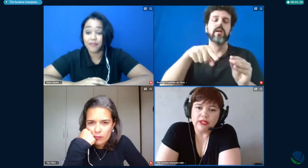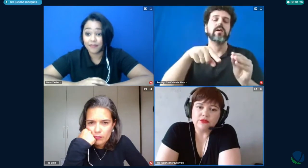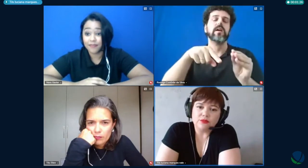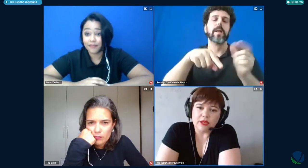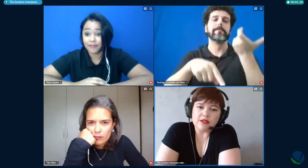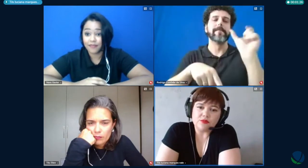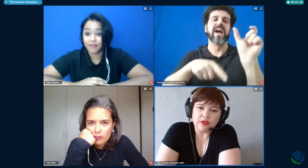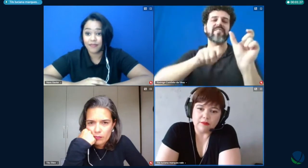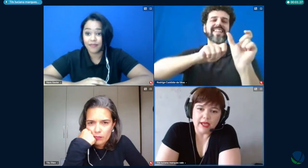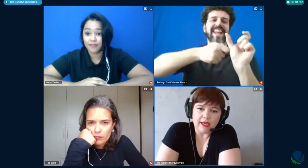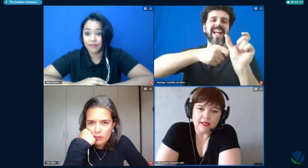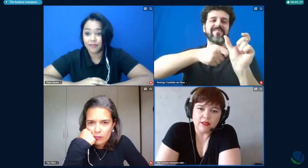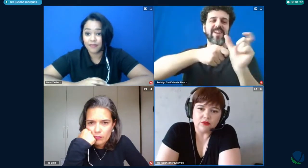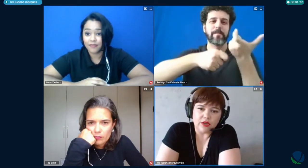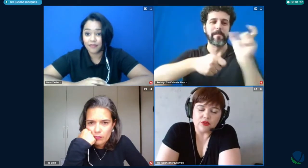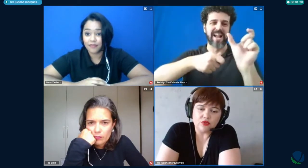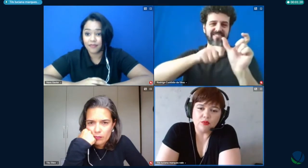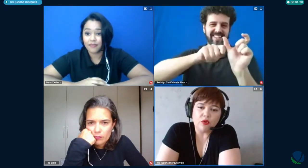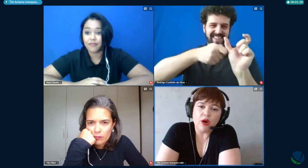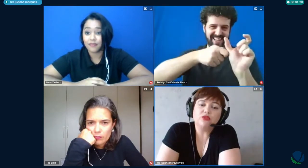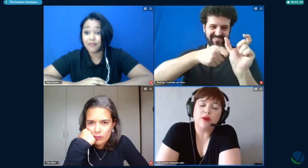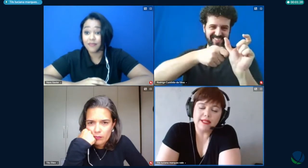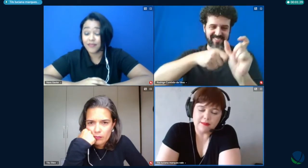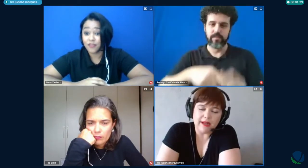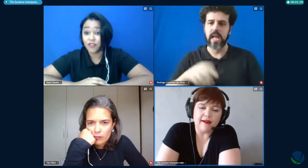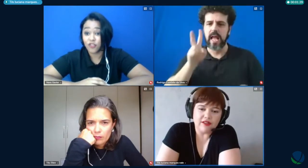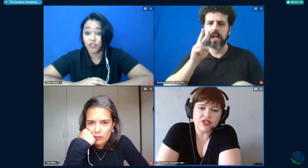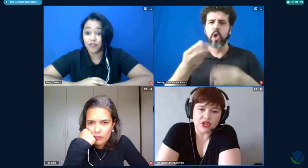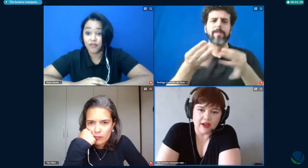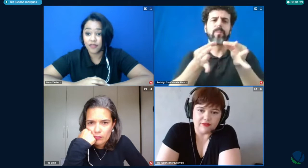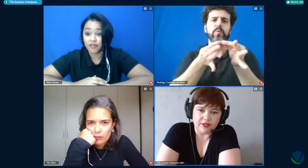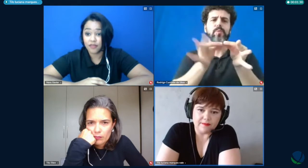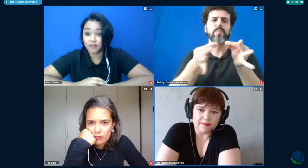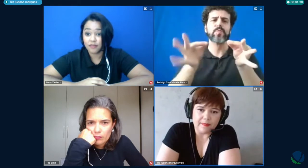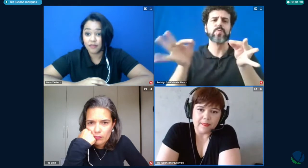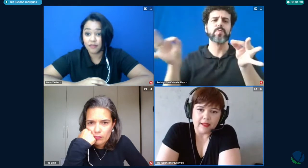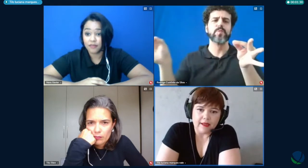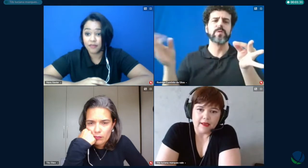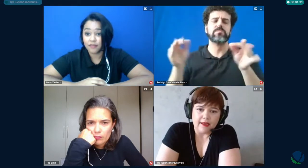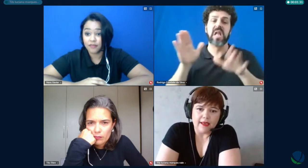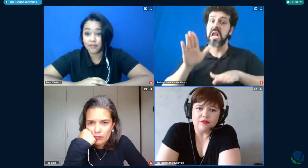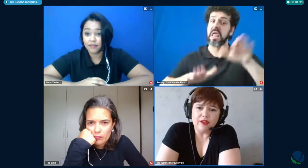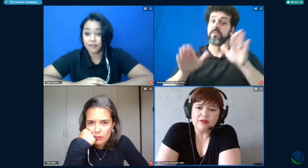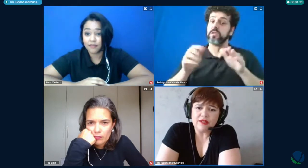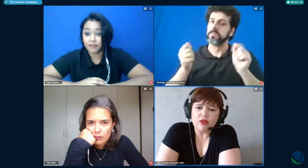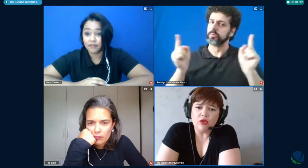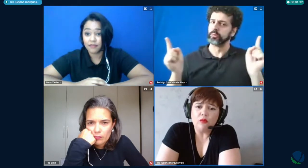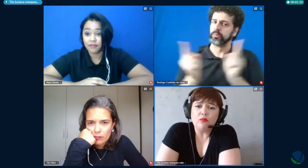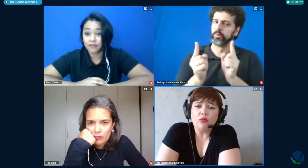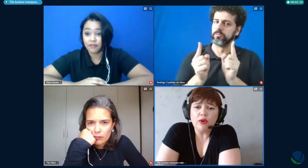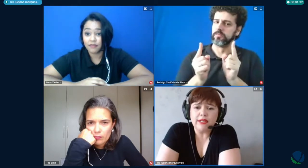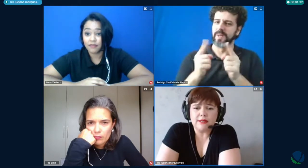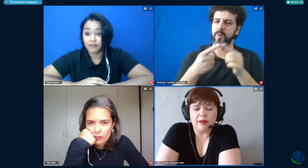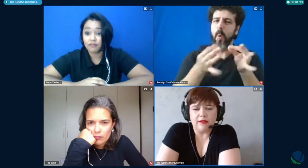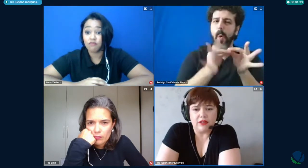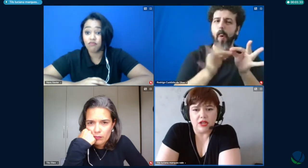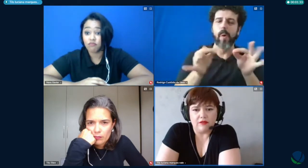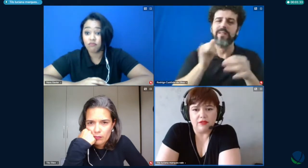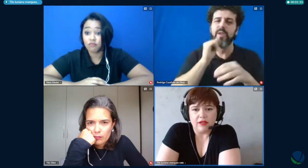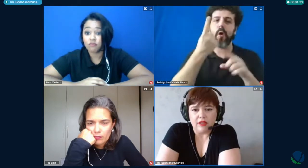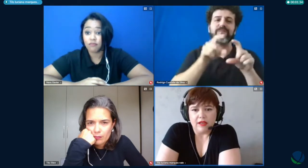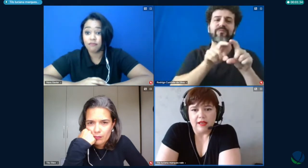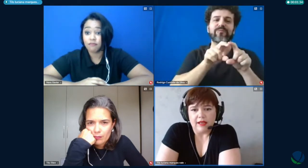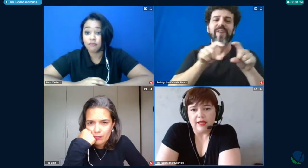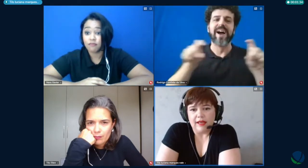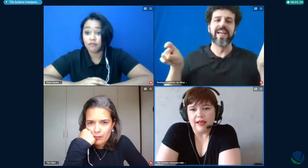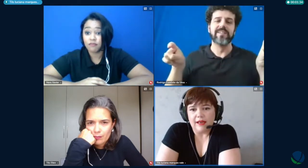Bem, então dentro mesmo também ainda do resumo, quanto às palavras-chave. Eu vi que você colocou muitas